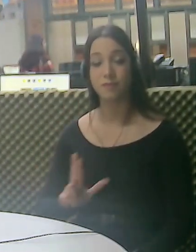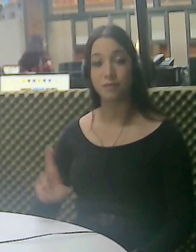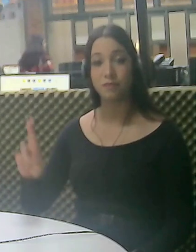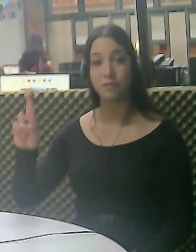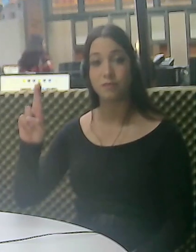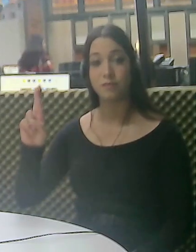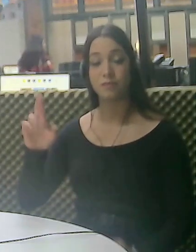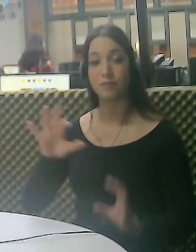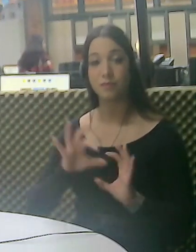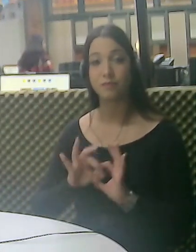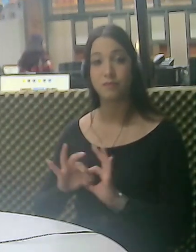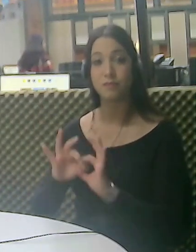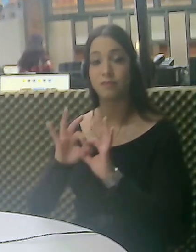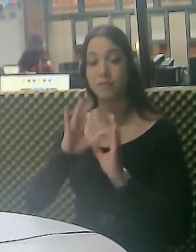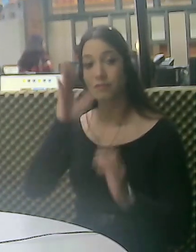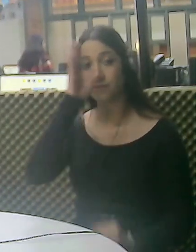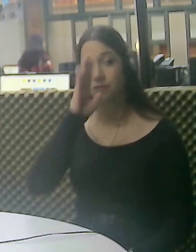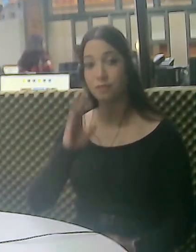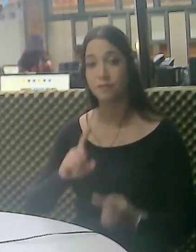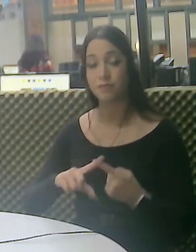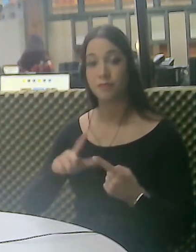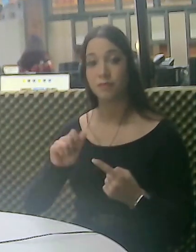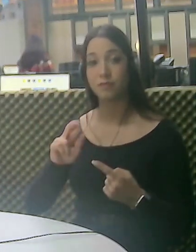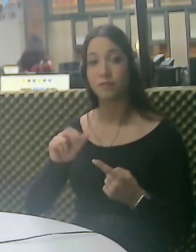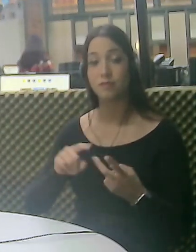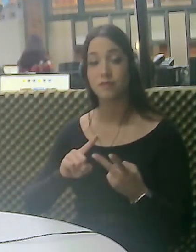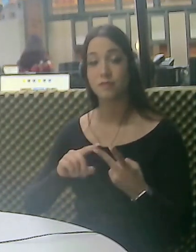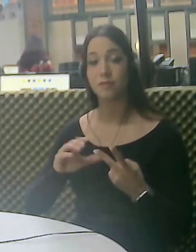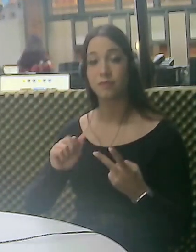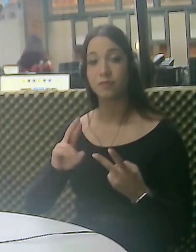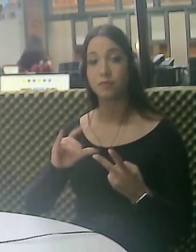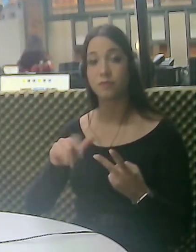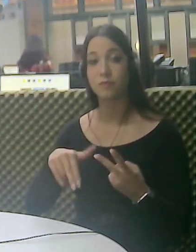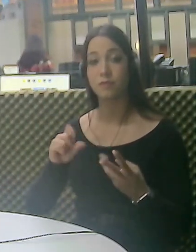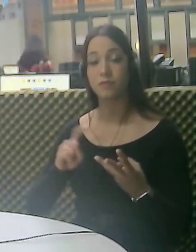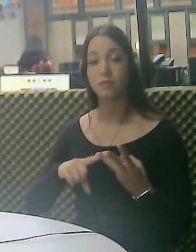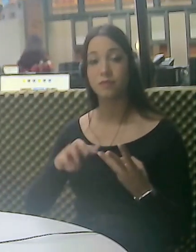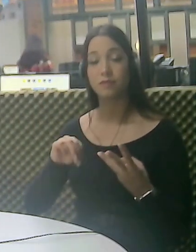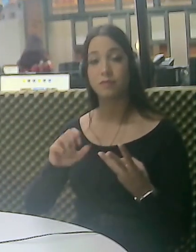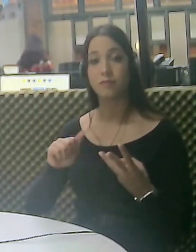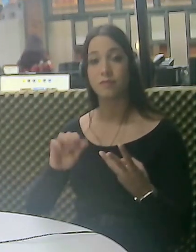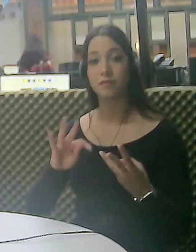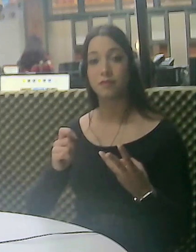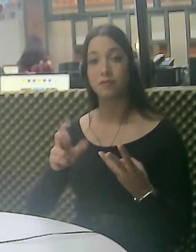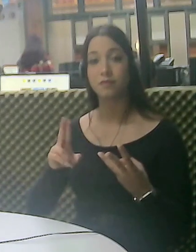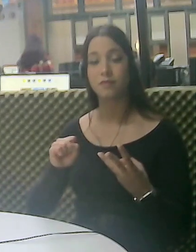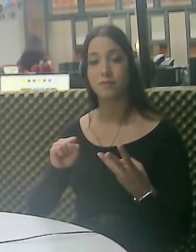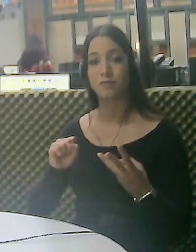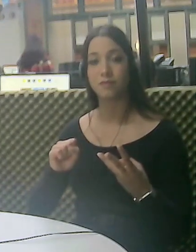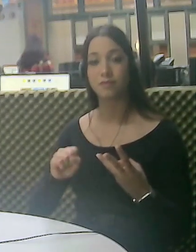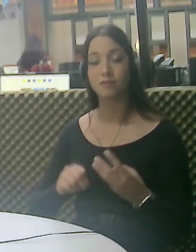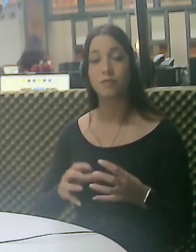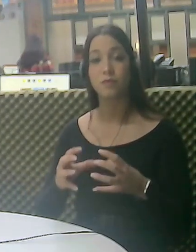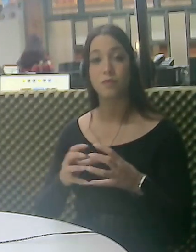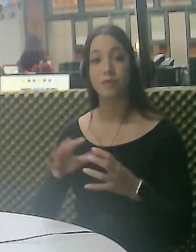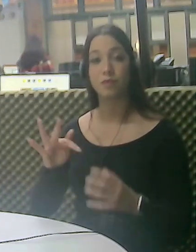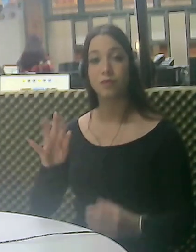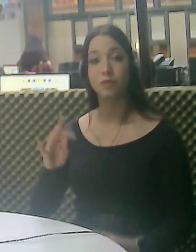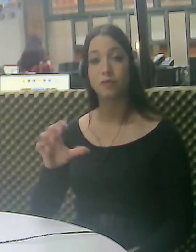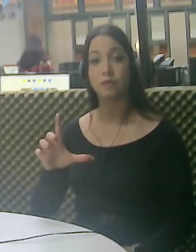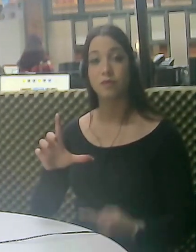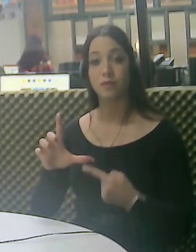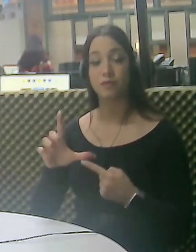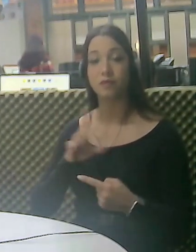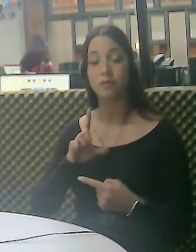que integram a seleção brasileira são Lara Lima, Caroline Fernandes e Matheus Assis. Já da equipe Futel Praia Clube,